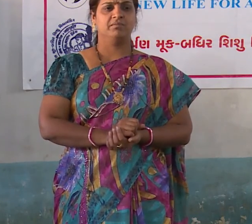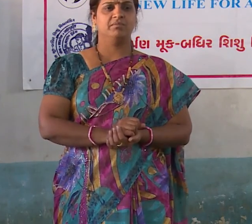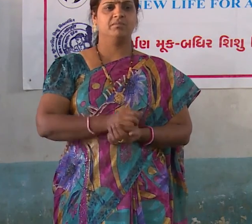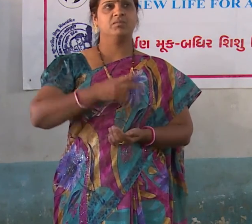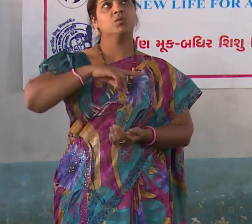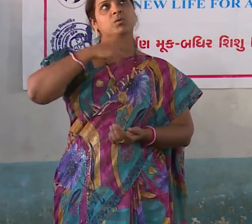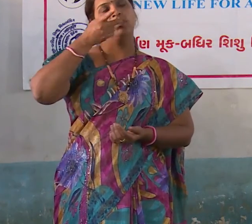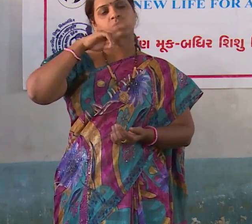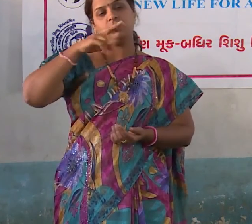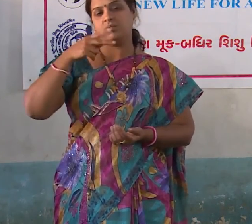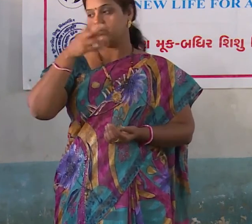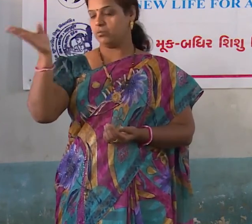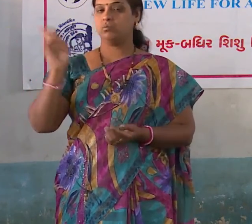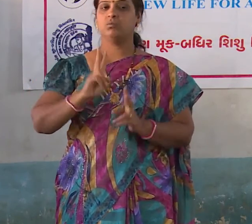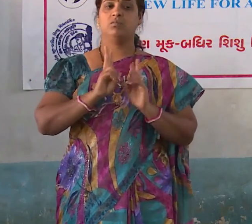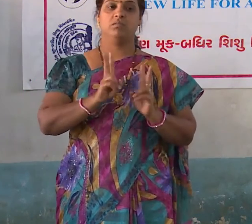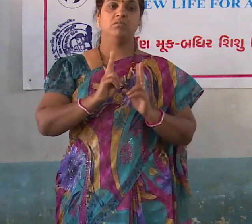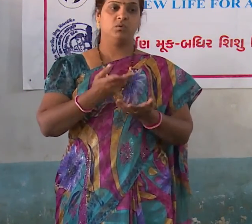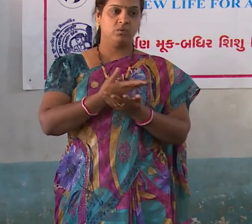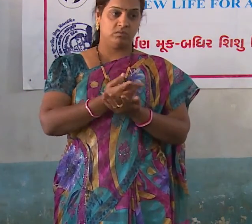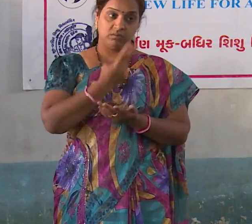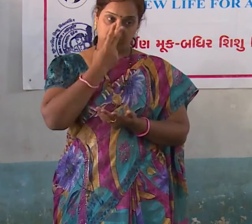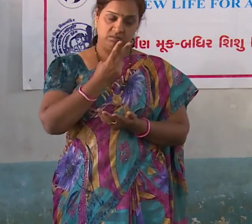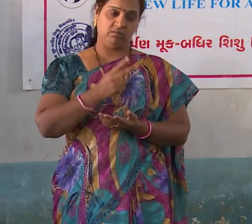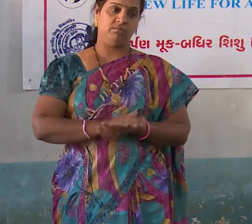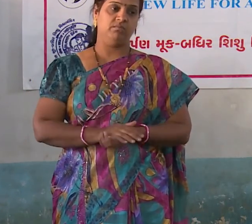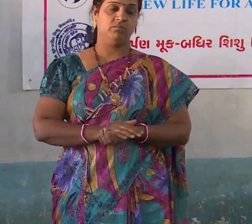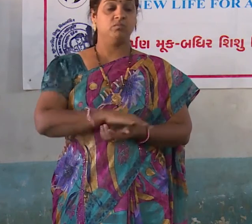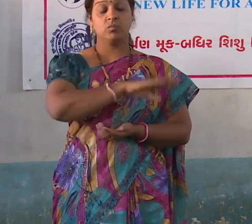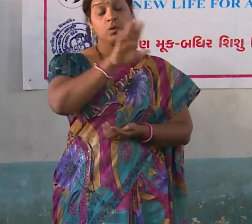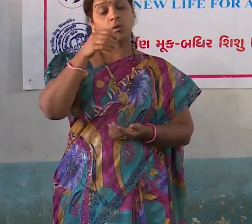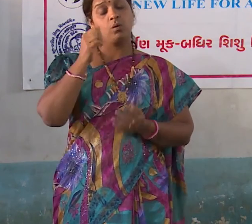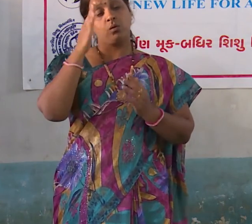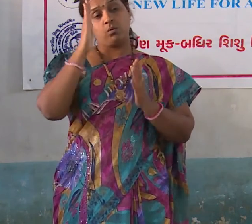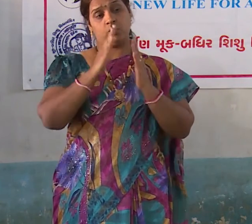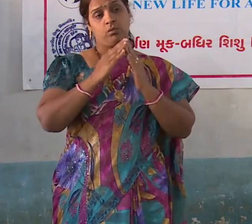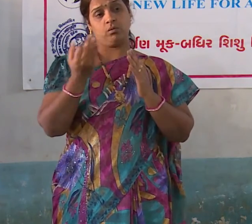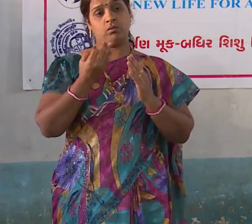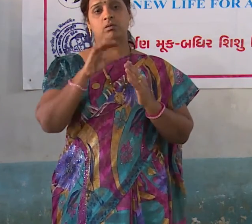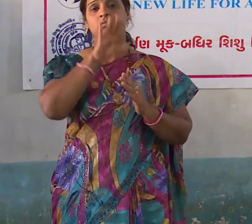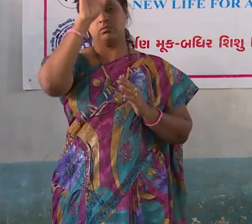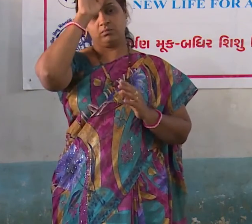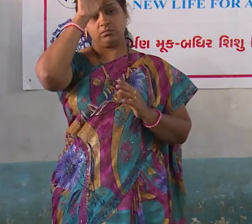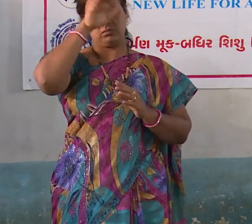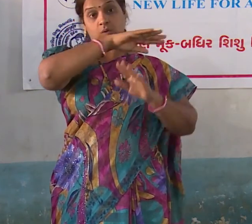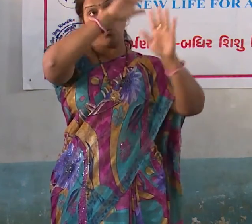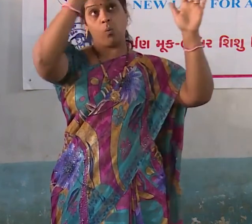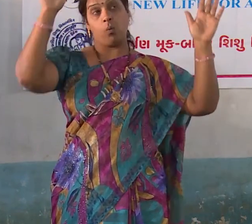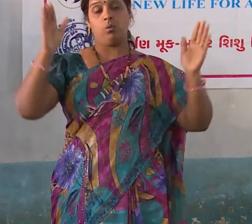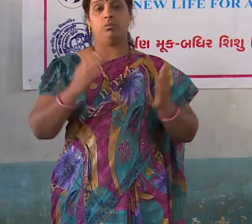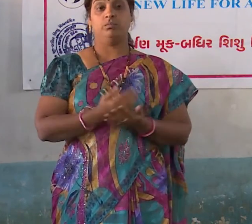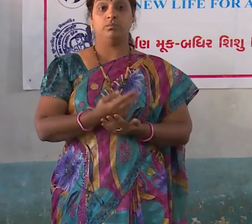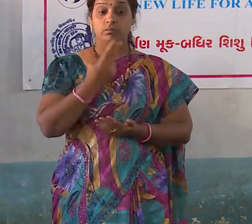उसके उदाहरण है कि एक राजा का महल है, उसके अंदर कोई जाना चाहता